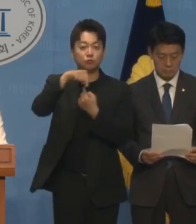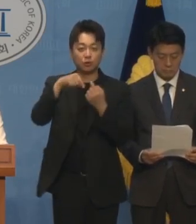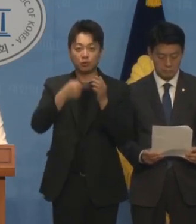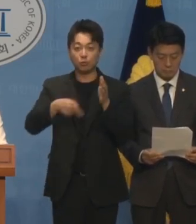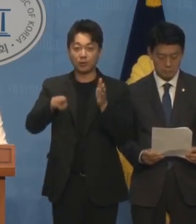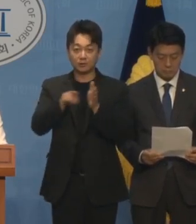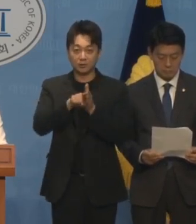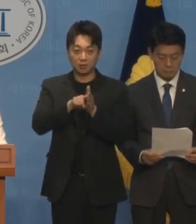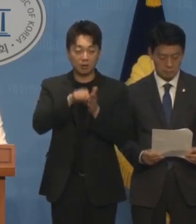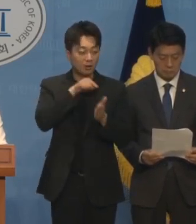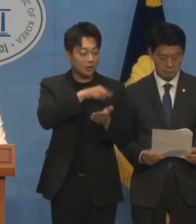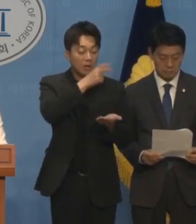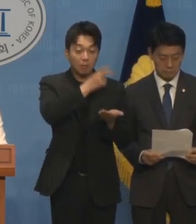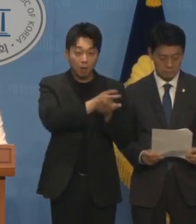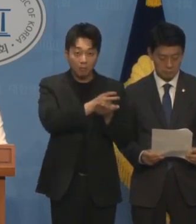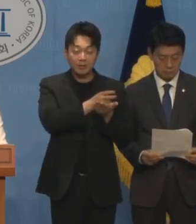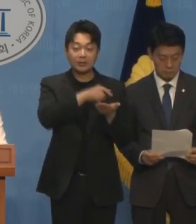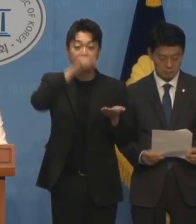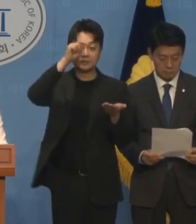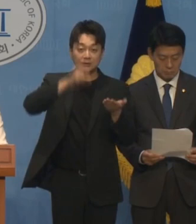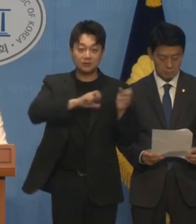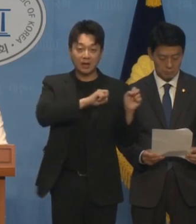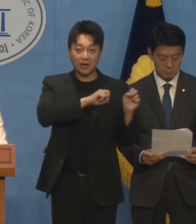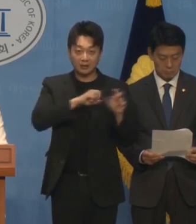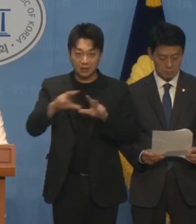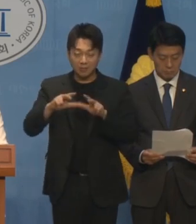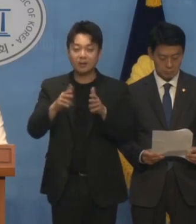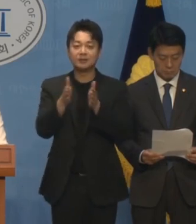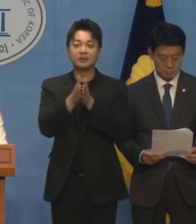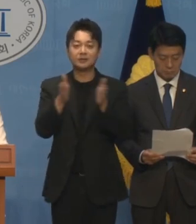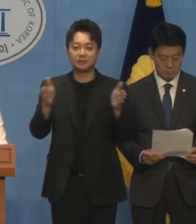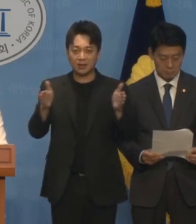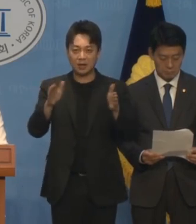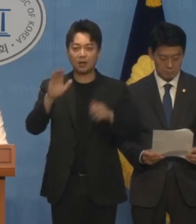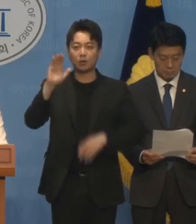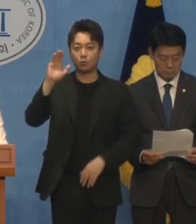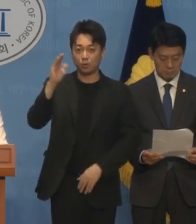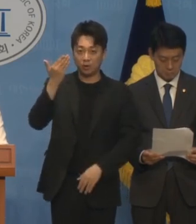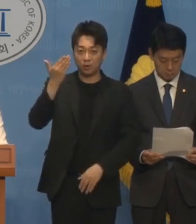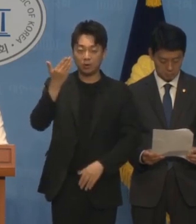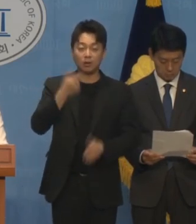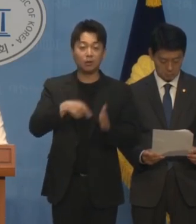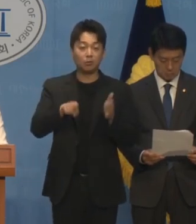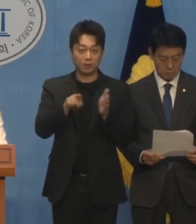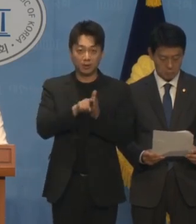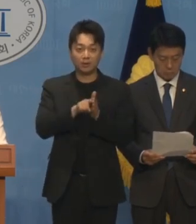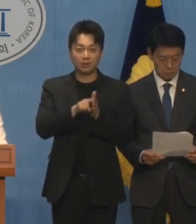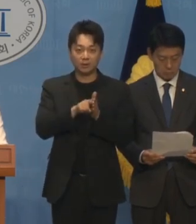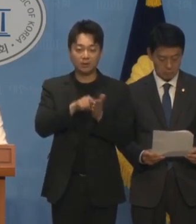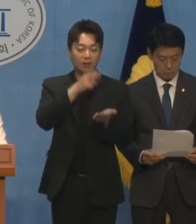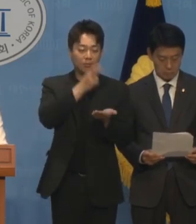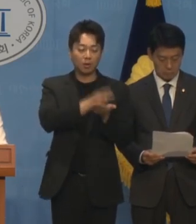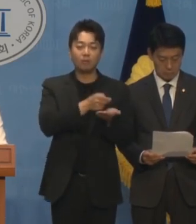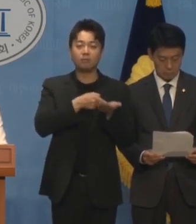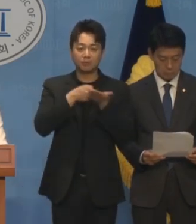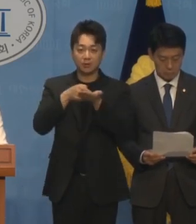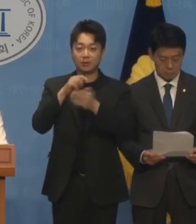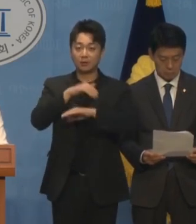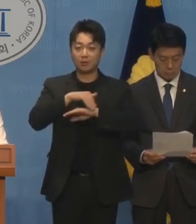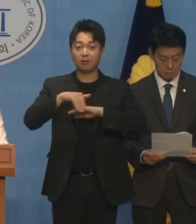공표 즉시 시행되고 종전 이사 등의 임기가 법 시행과 동시에 종료될 수 있는 부칙